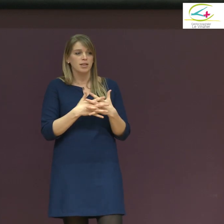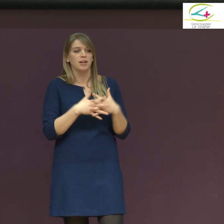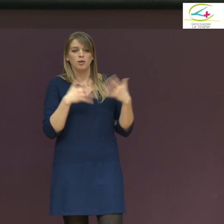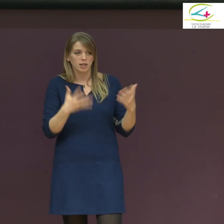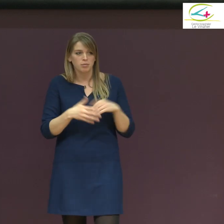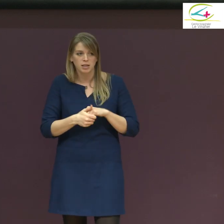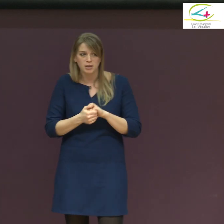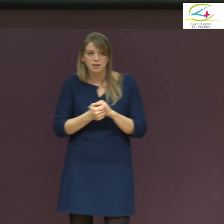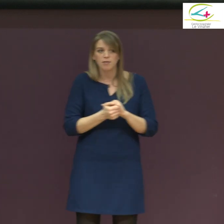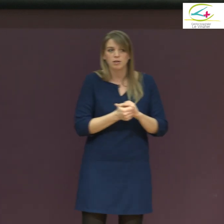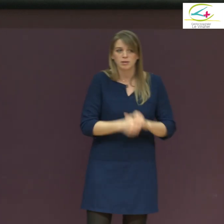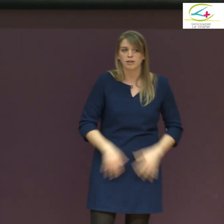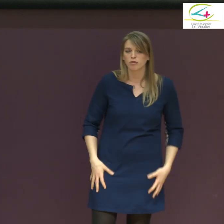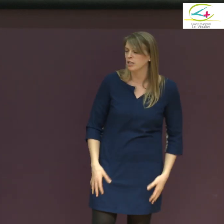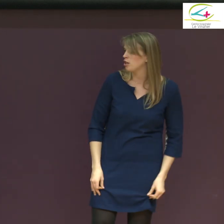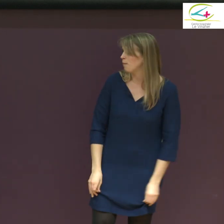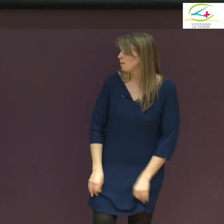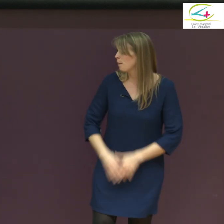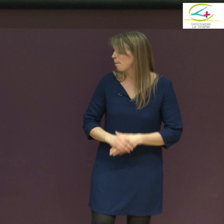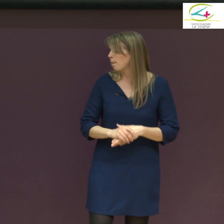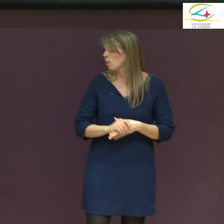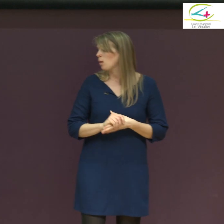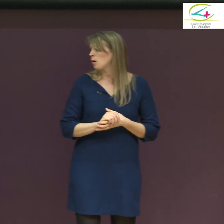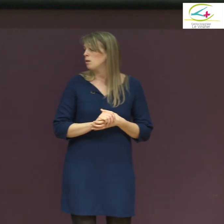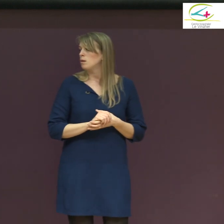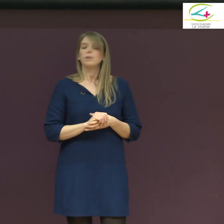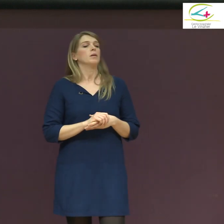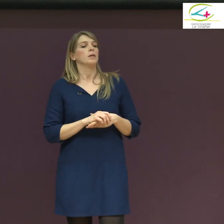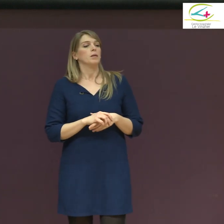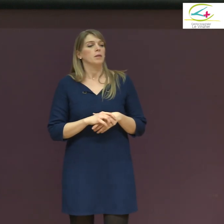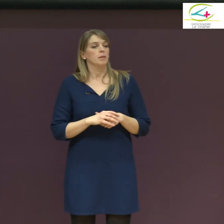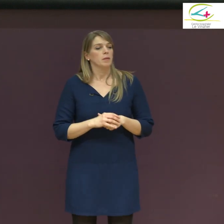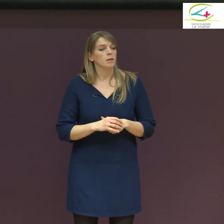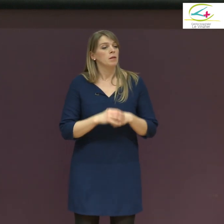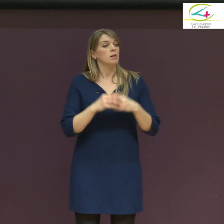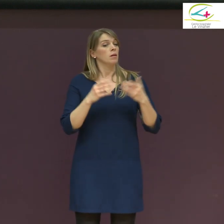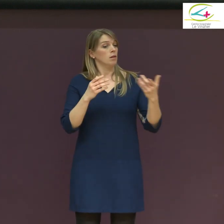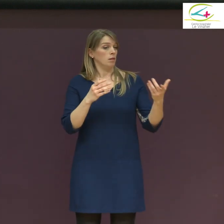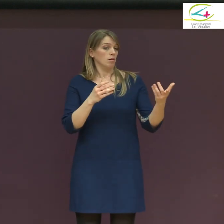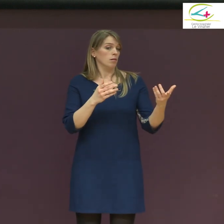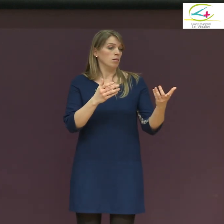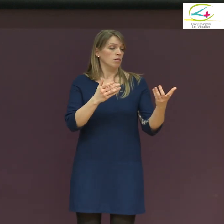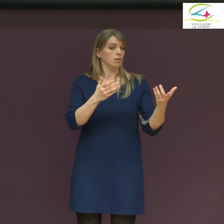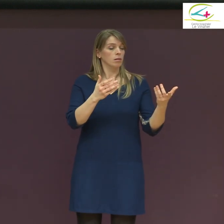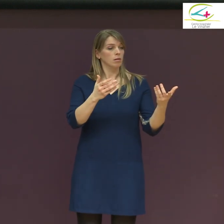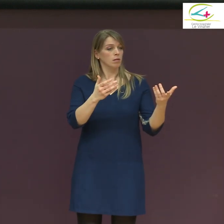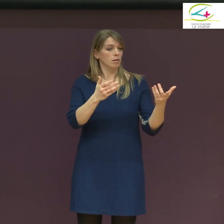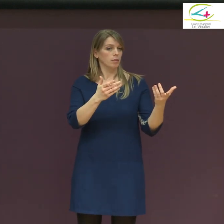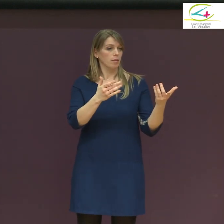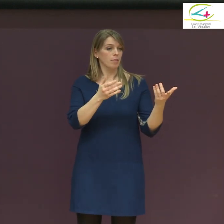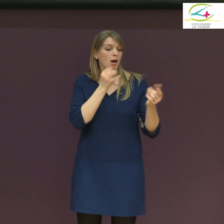Pour moi, il y a une responsabilité à avoir sur cette tranche d'âge-là. Alors, on n'a pas parlé en détail, mais vu que vous